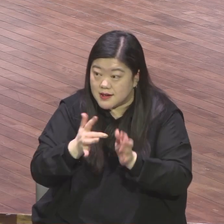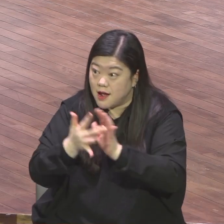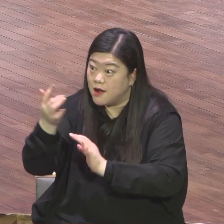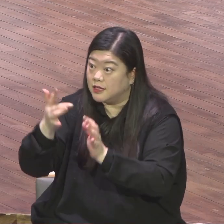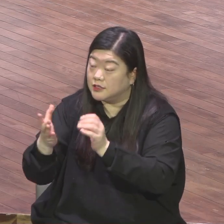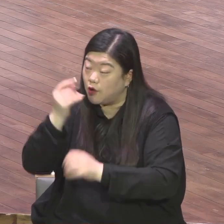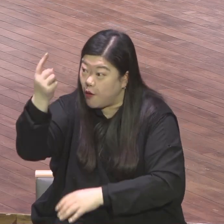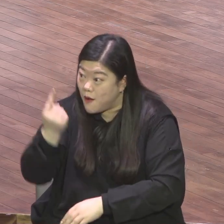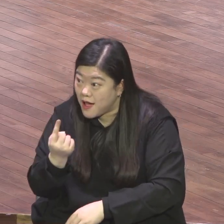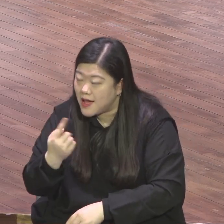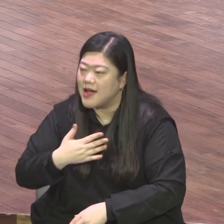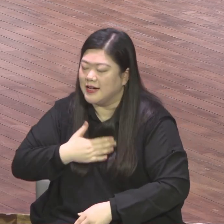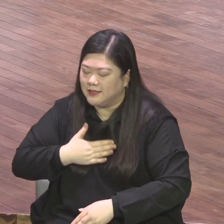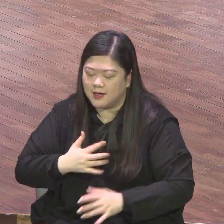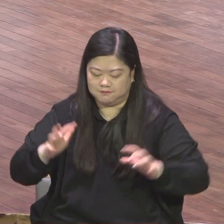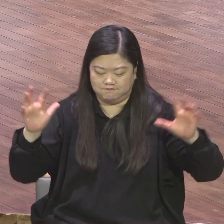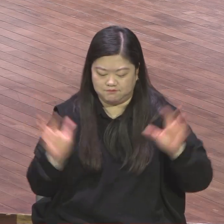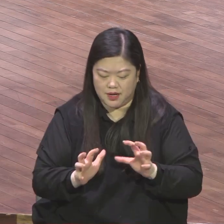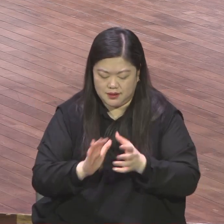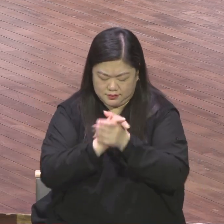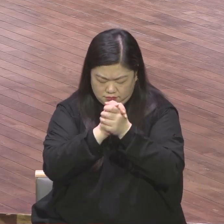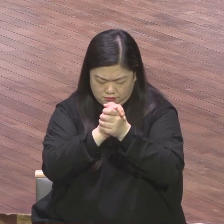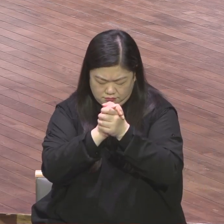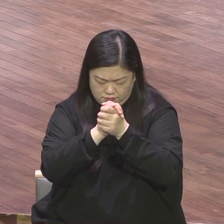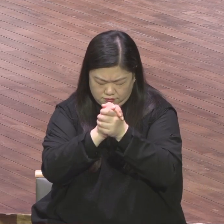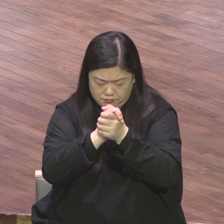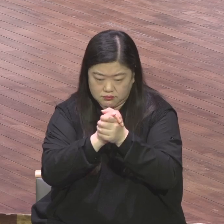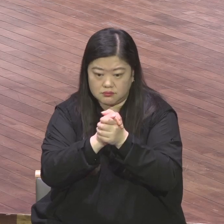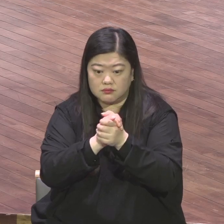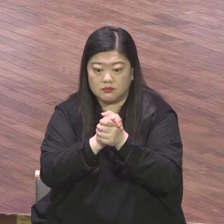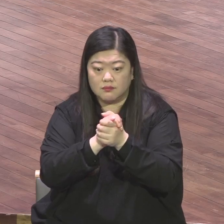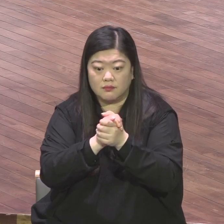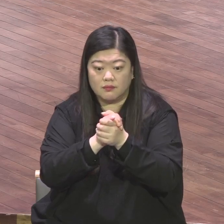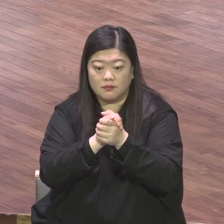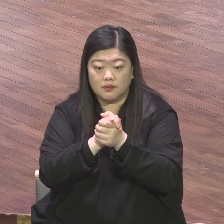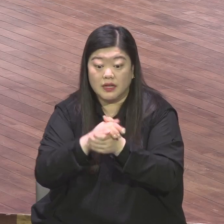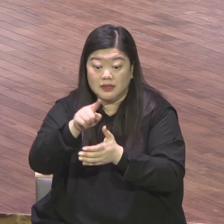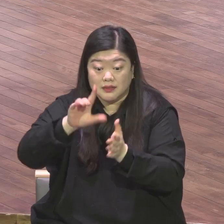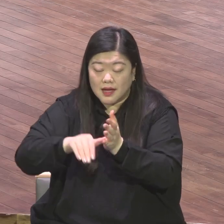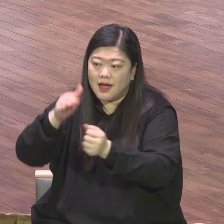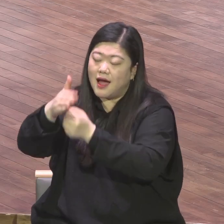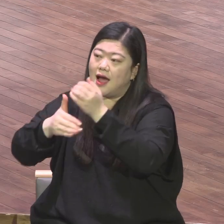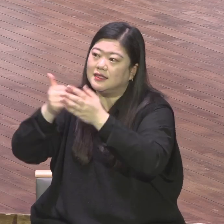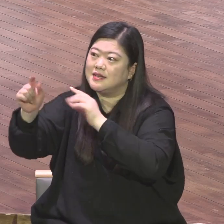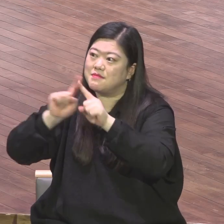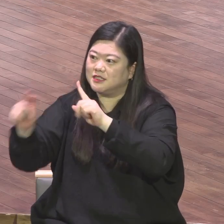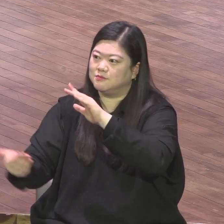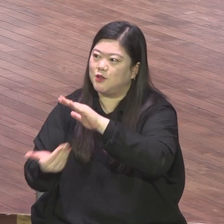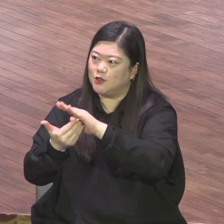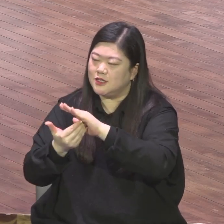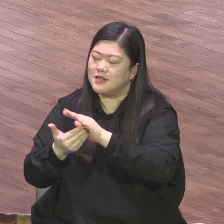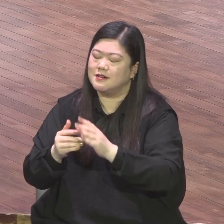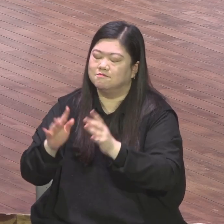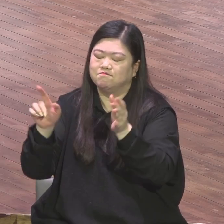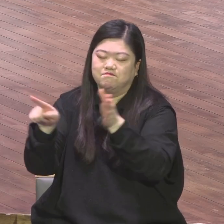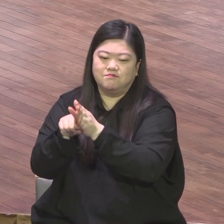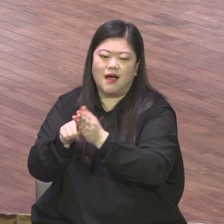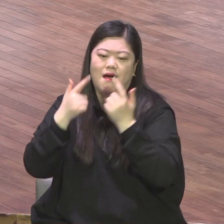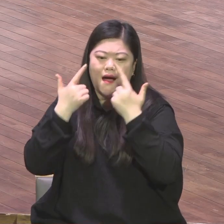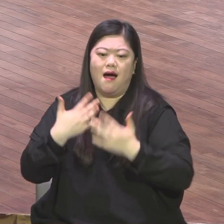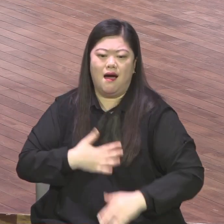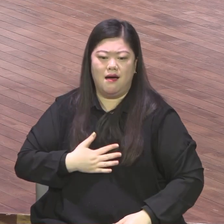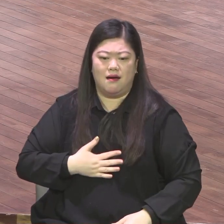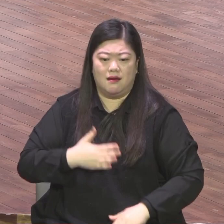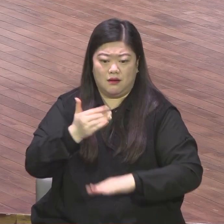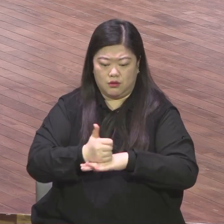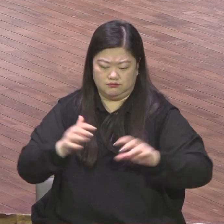기다림이었습니다. 예수님의 언약으로 나를 보좌할 때 하나님의 말씀이 성취되는 축복을 체험하게 되는데, 쉽게 설명하면